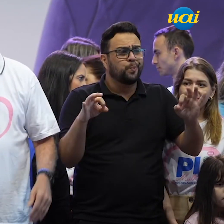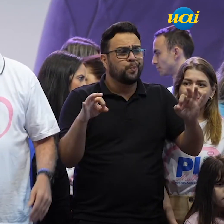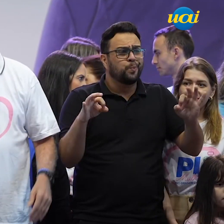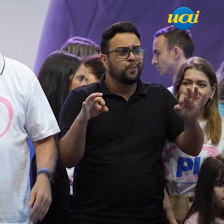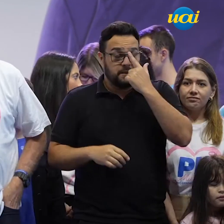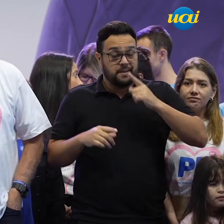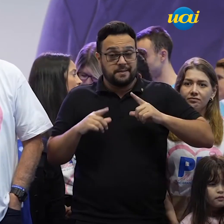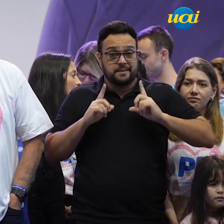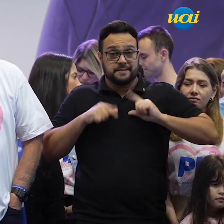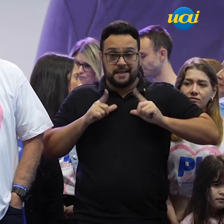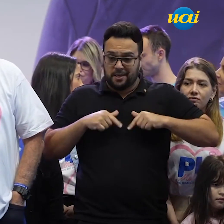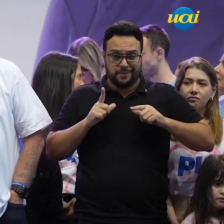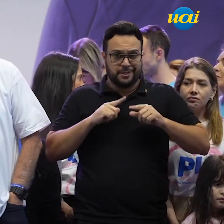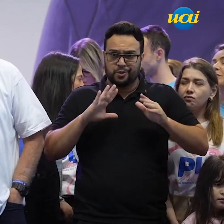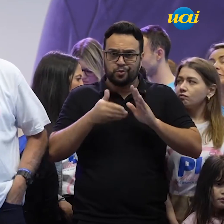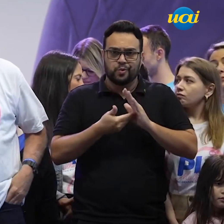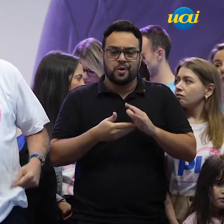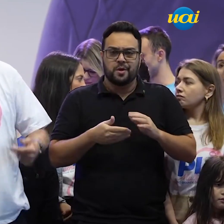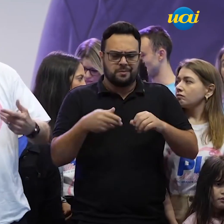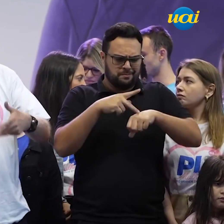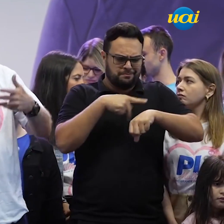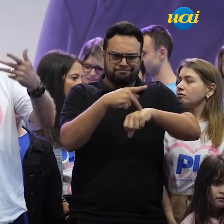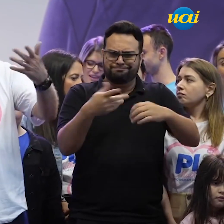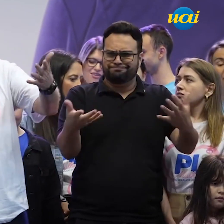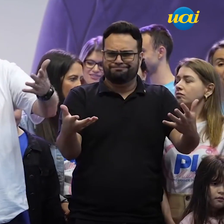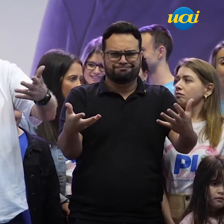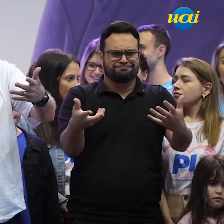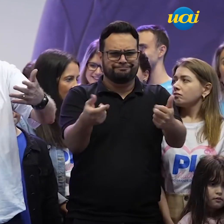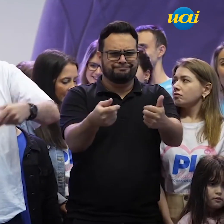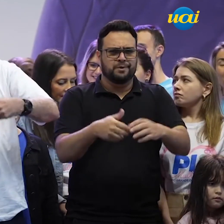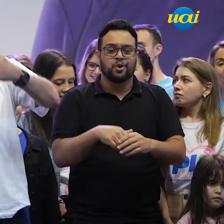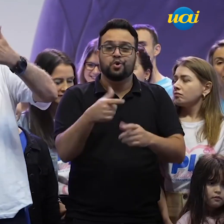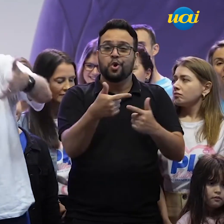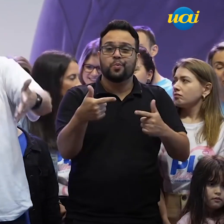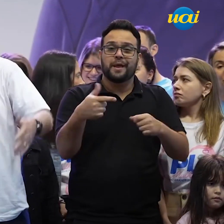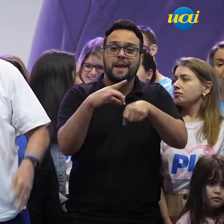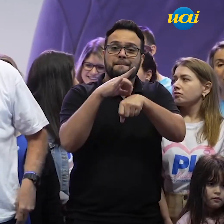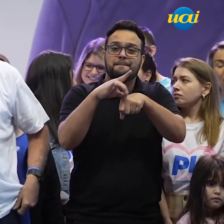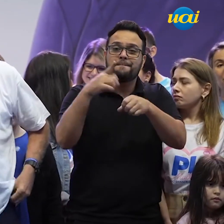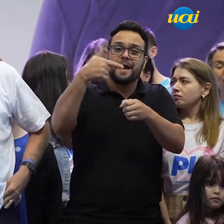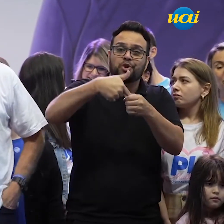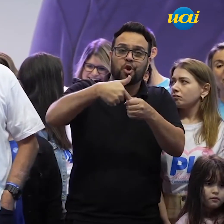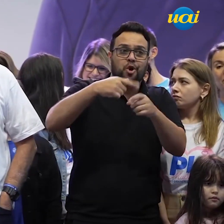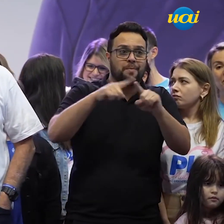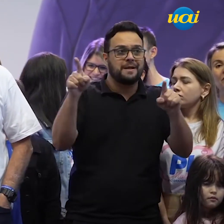Israel. É um país fantástico, que não tem uma gota de petróleo, mas é uma potência.